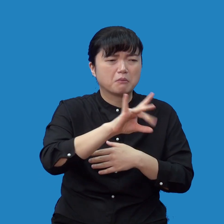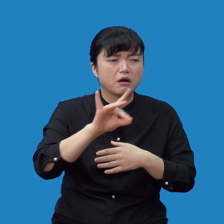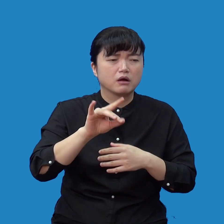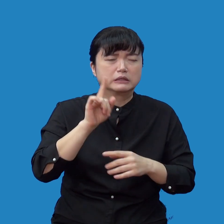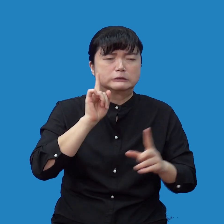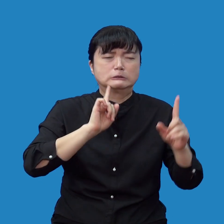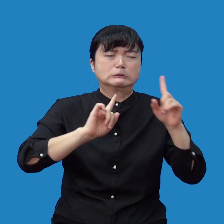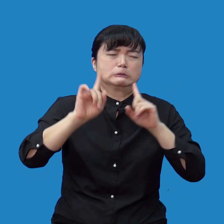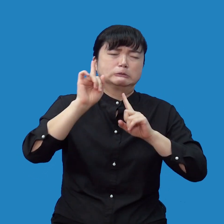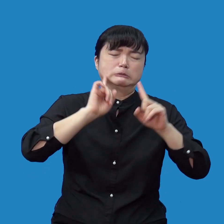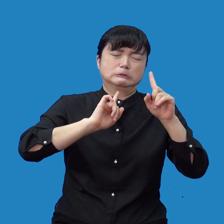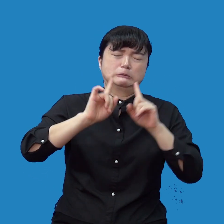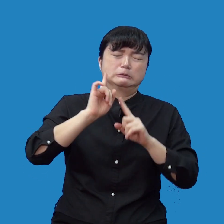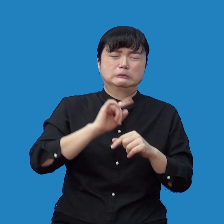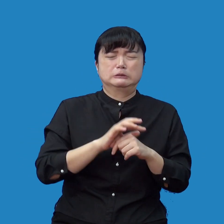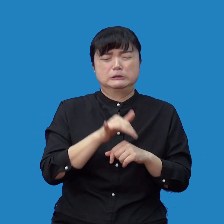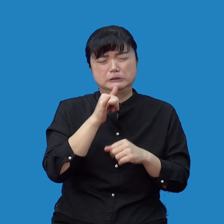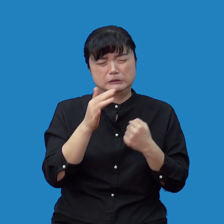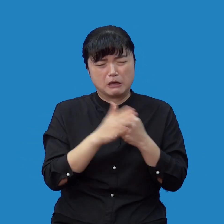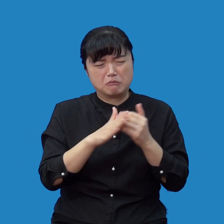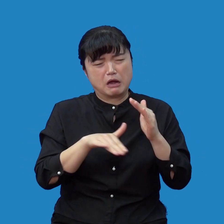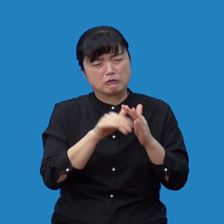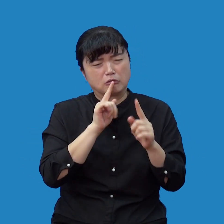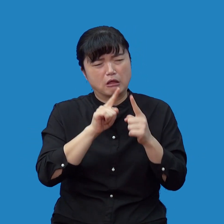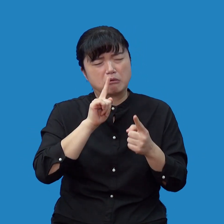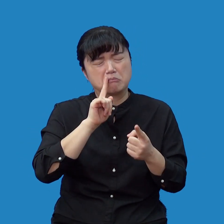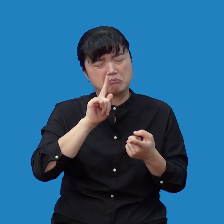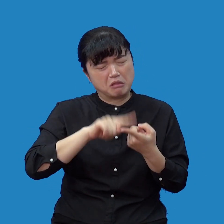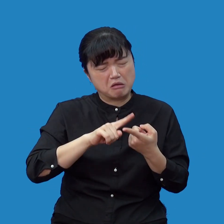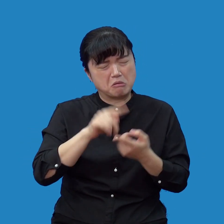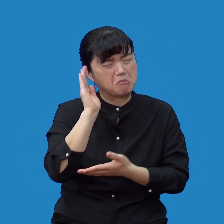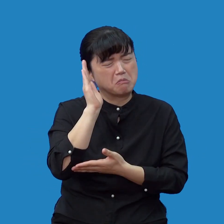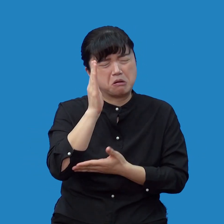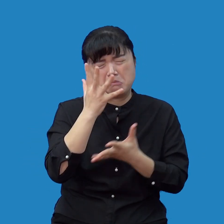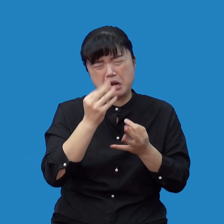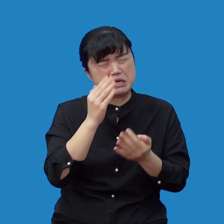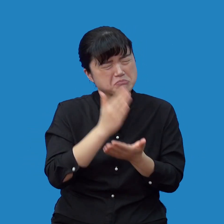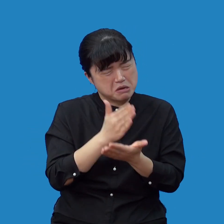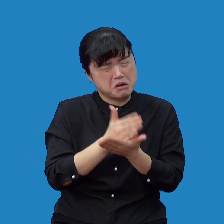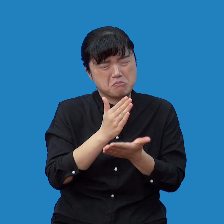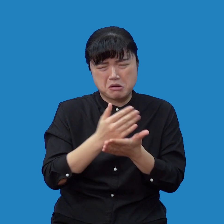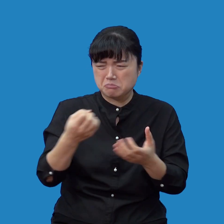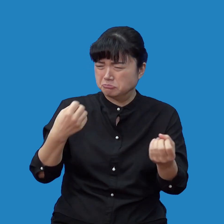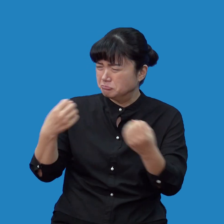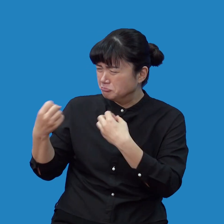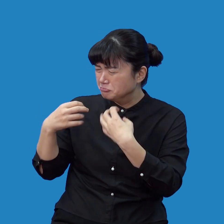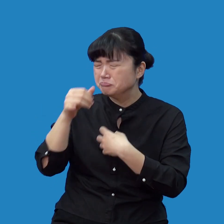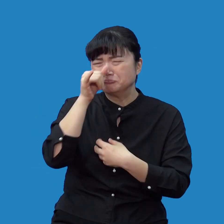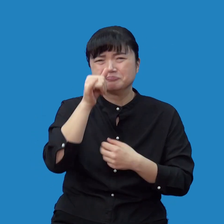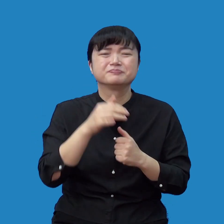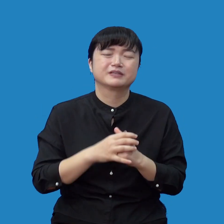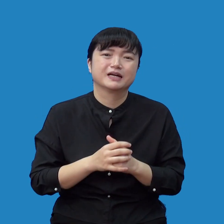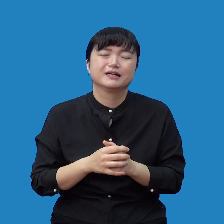분들이 많다고, 이 가정에 대해서는 그렇게 너무 많이 말하지 말라 조언하시는 분들도